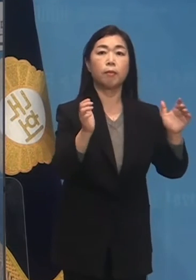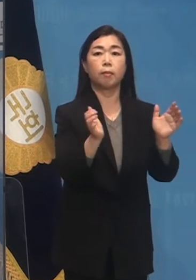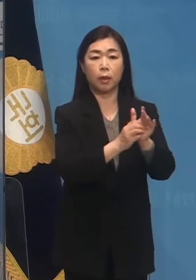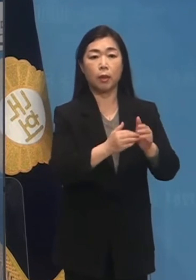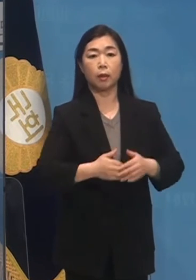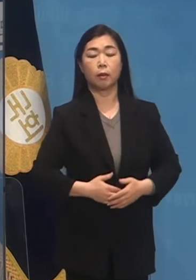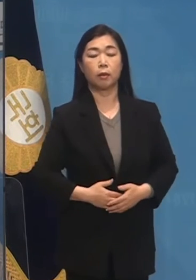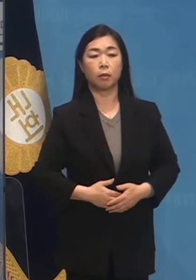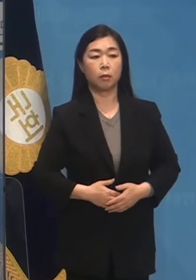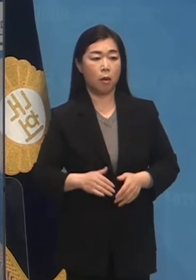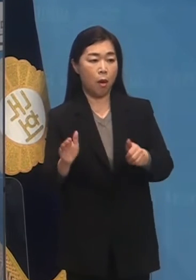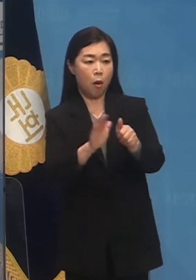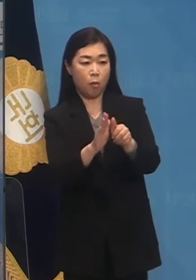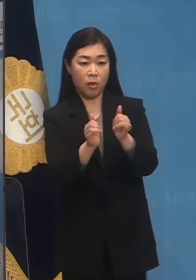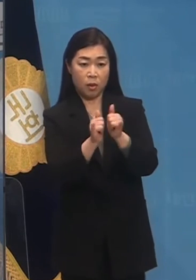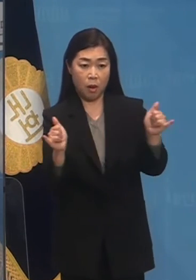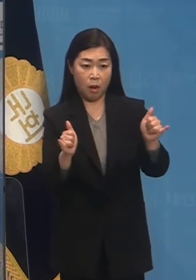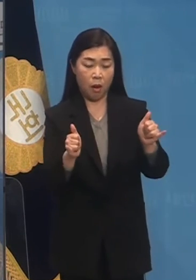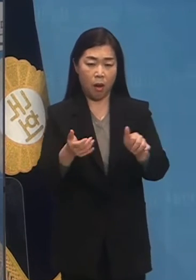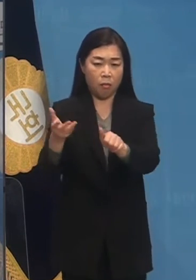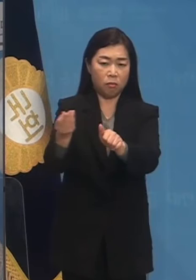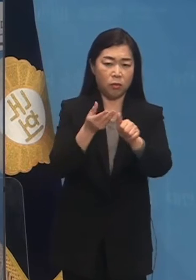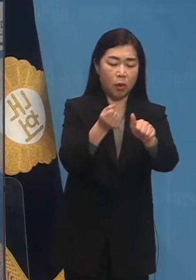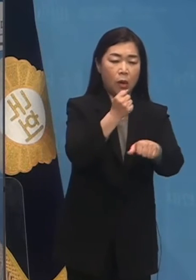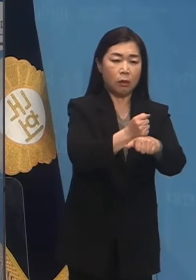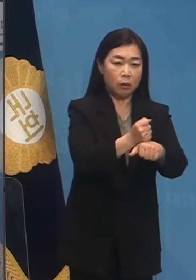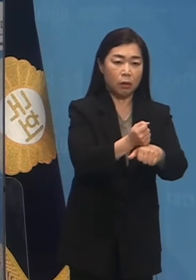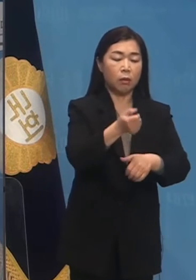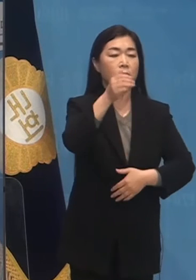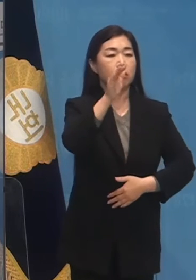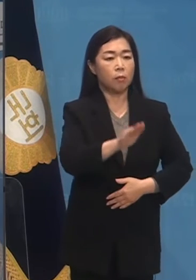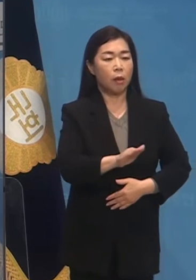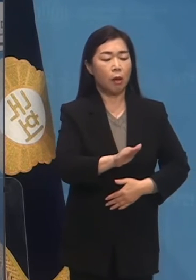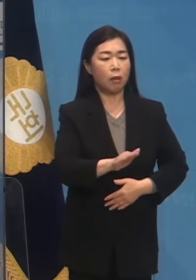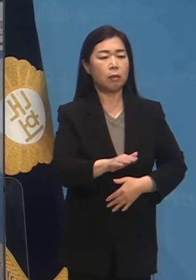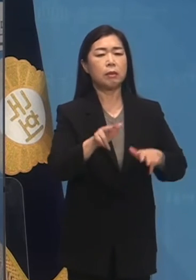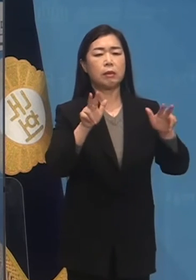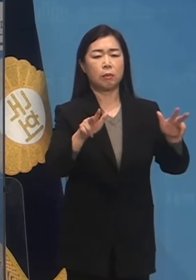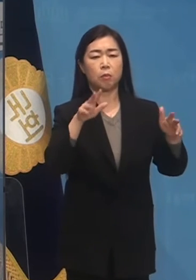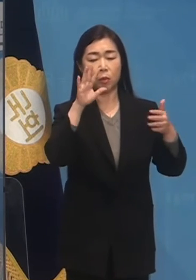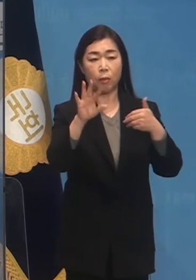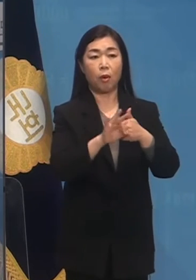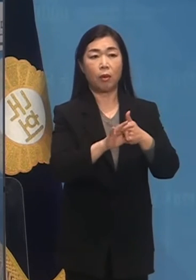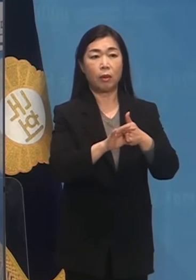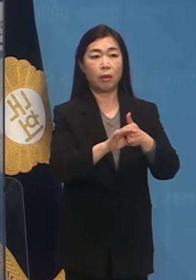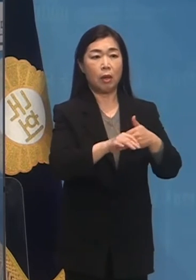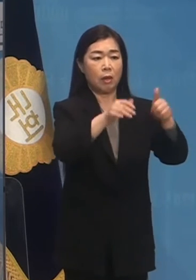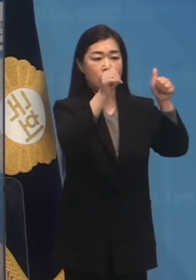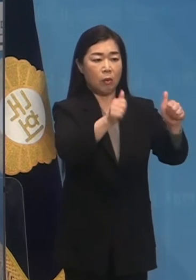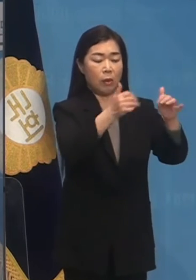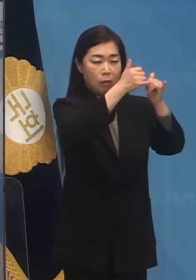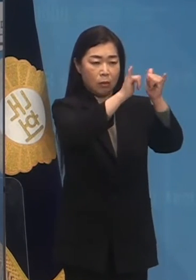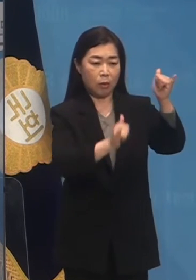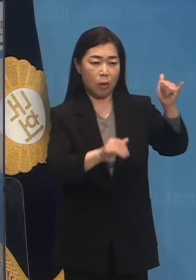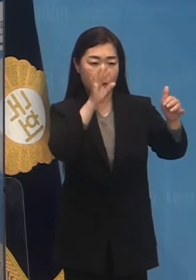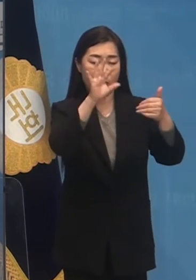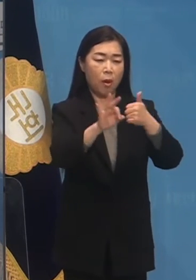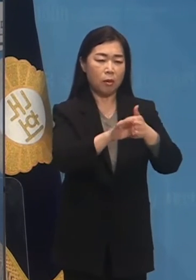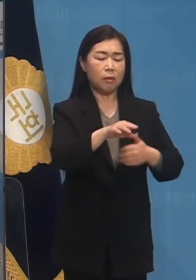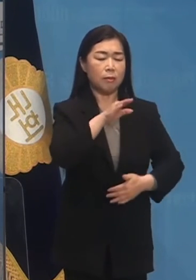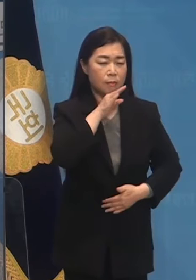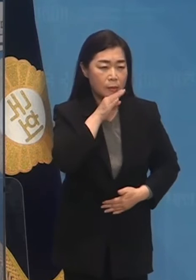로비스트를 동원해 대법원에서 유죄를 이끌어냈지만 사법 역사상 미중의